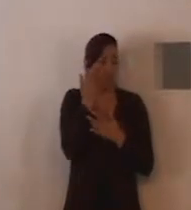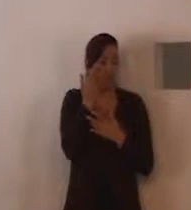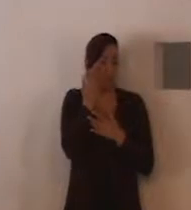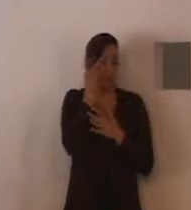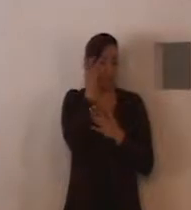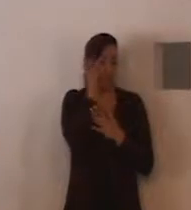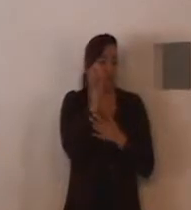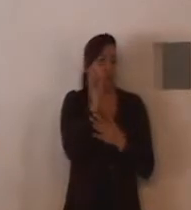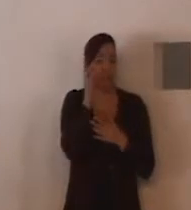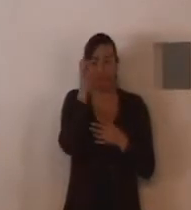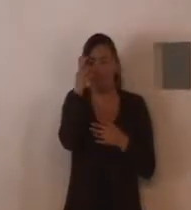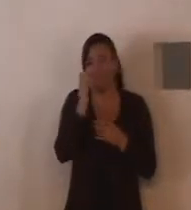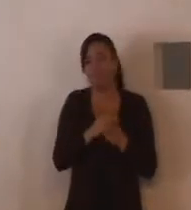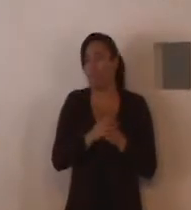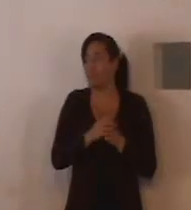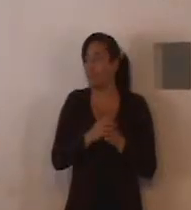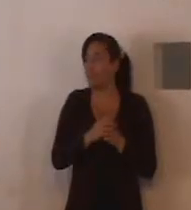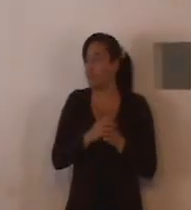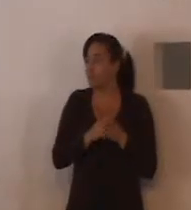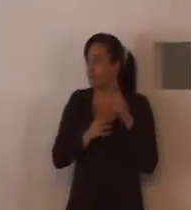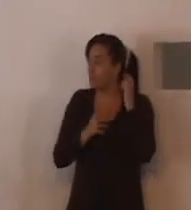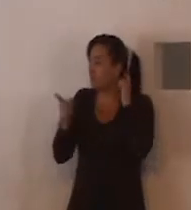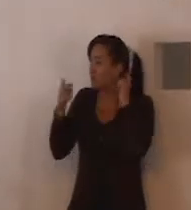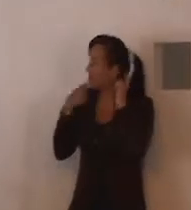lugar, tendríamos la limitación.